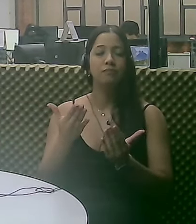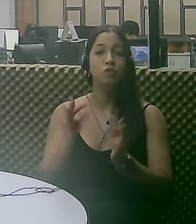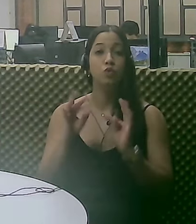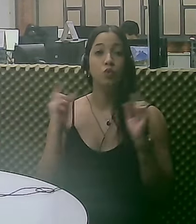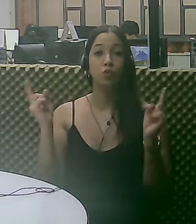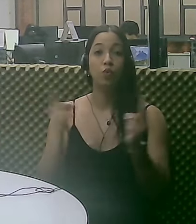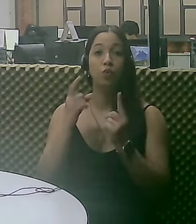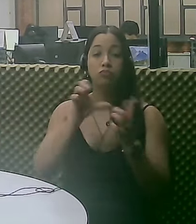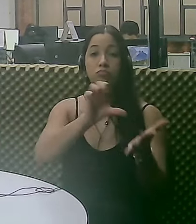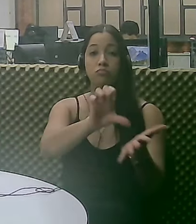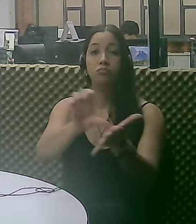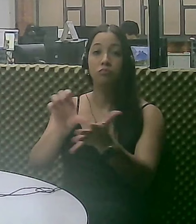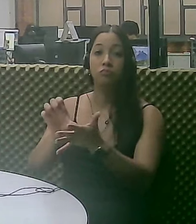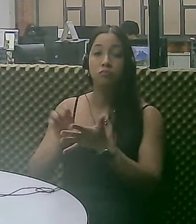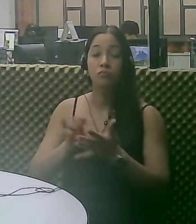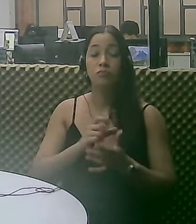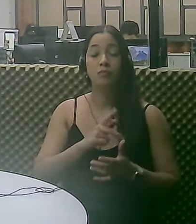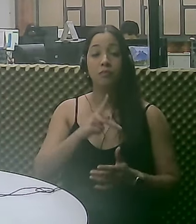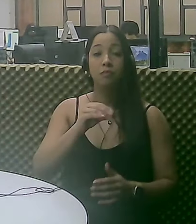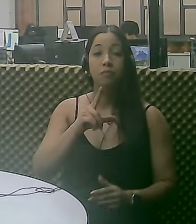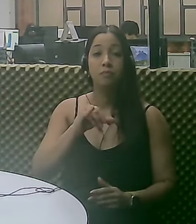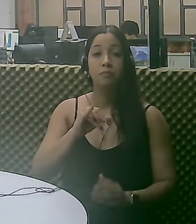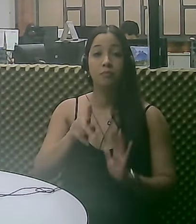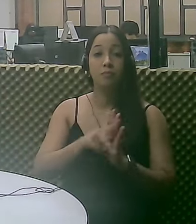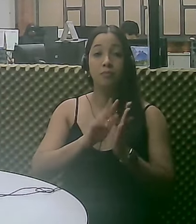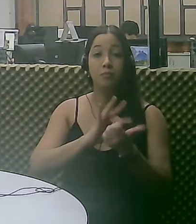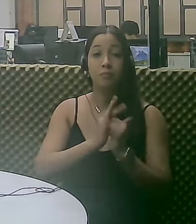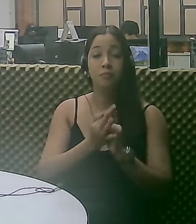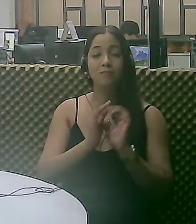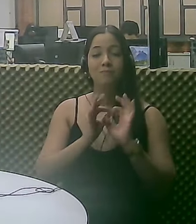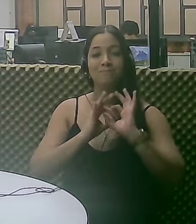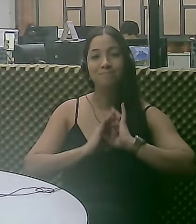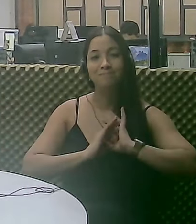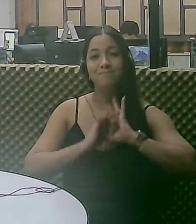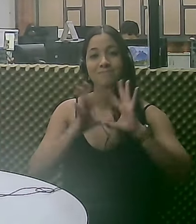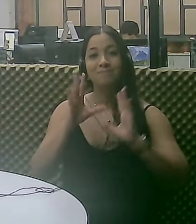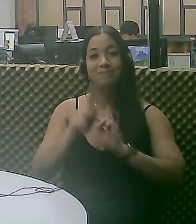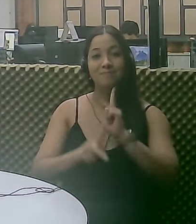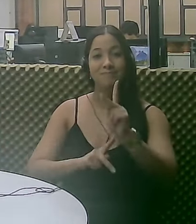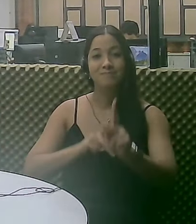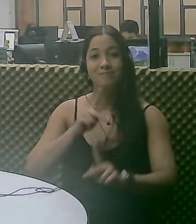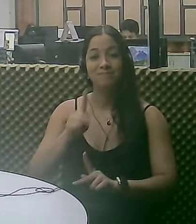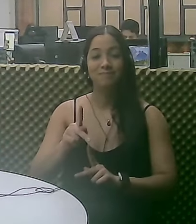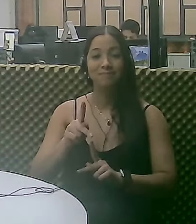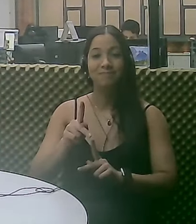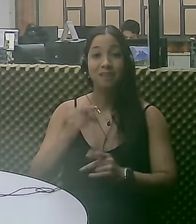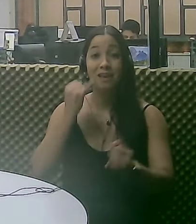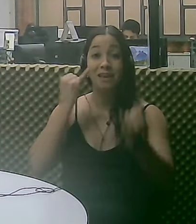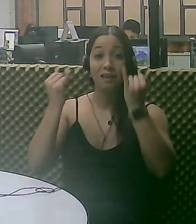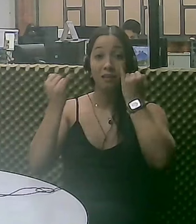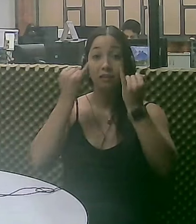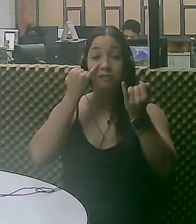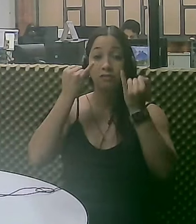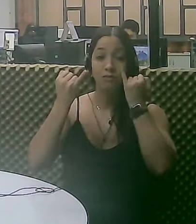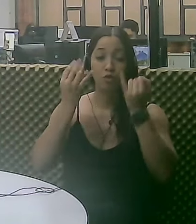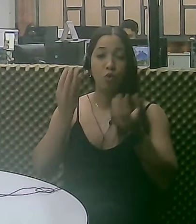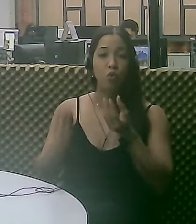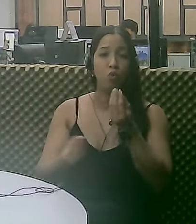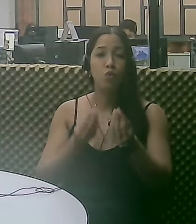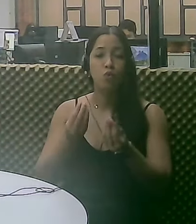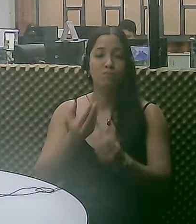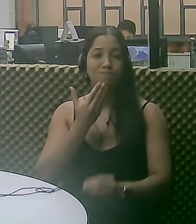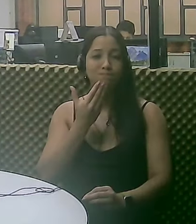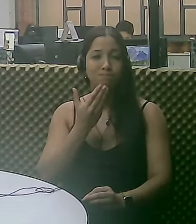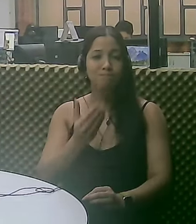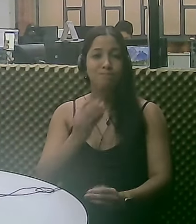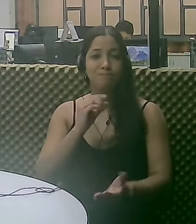todos os núcleos e poliesportivos da FUTEL estarão à disposição da população. Mais informações sobre como fazer o